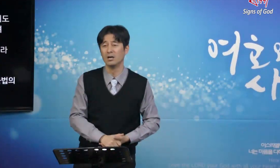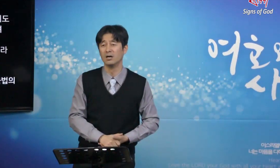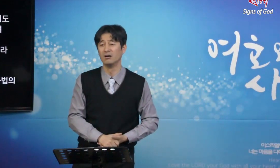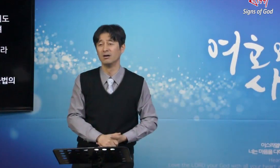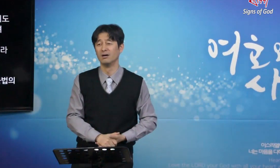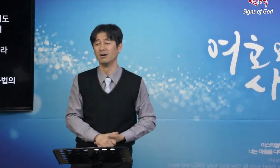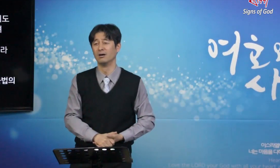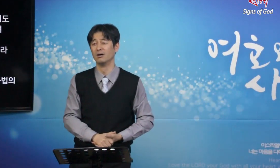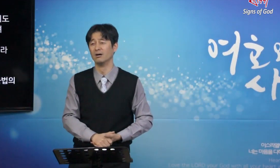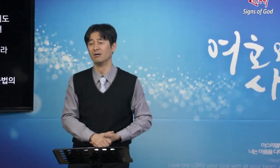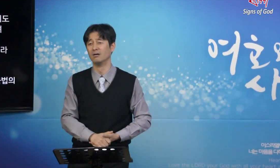미국인의 하나님의 나라입니까?